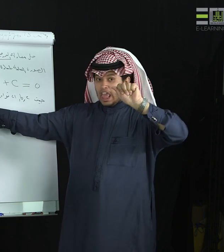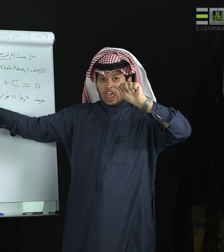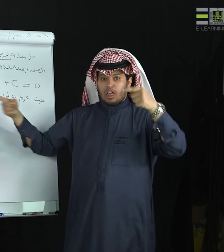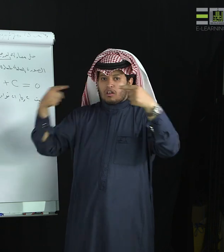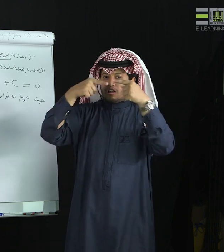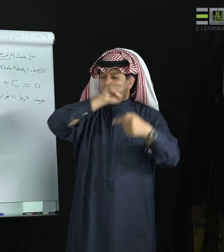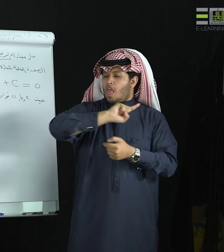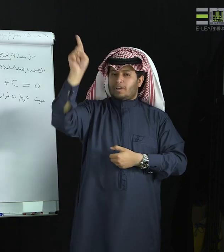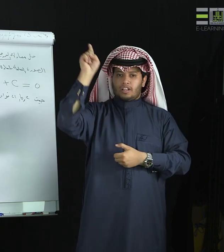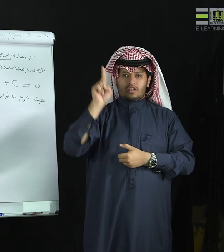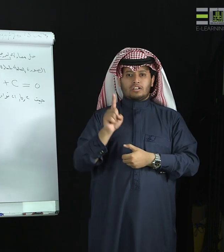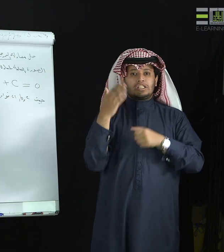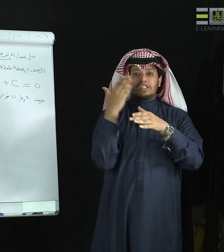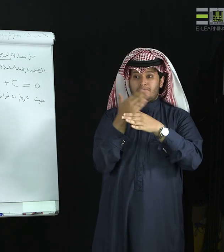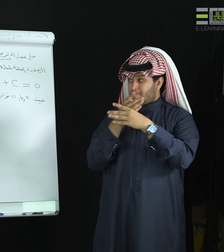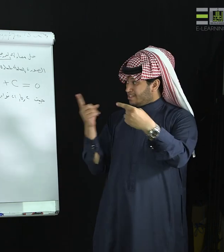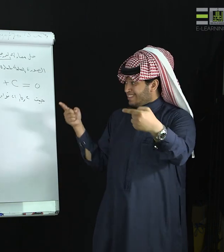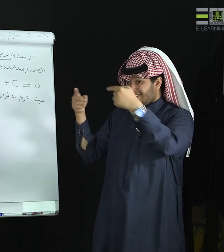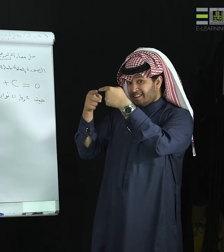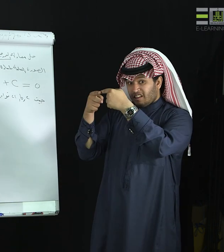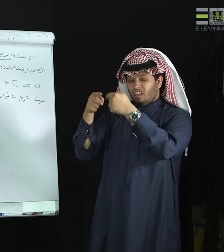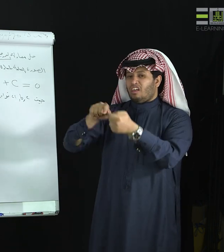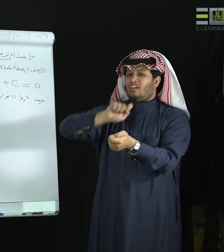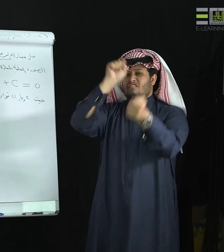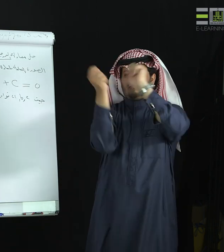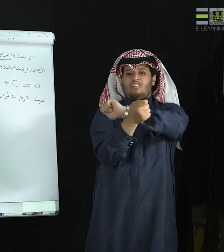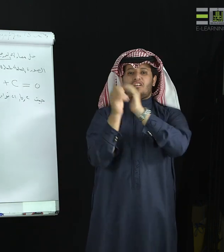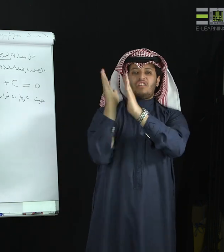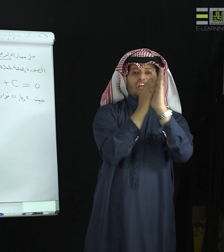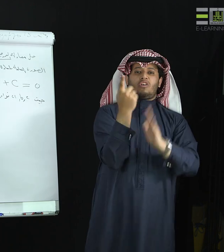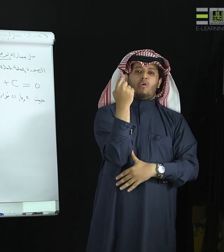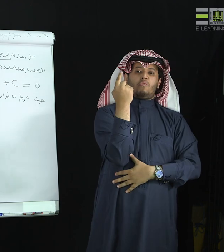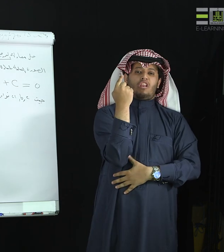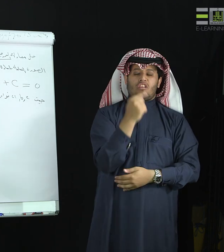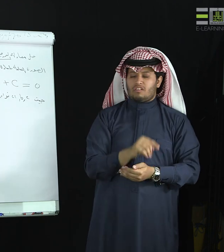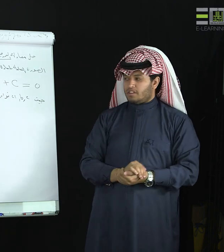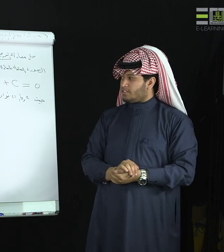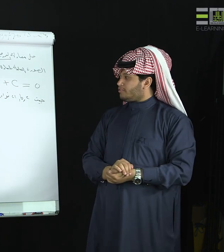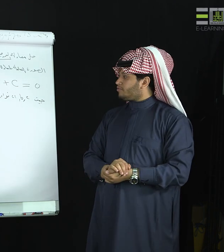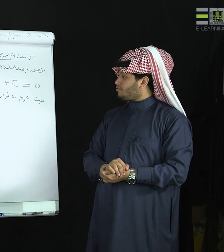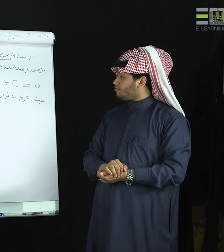الصفر هتتحول لمعادلة من الدرجة الأولى. طيب،